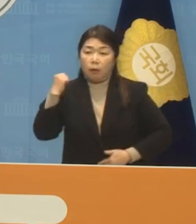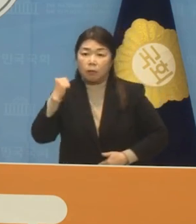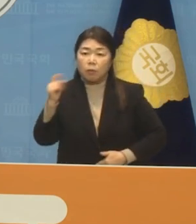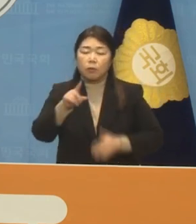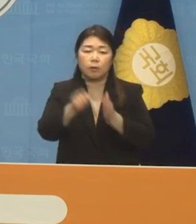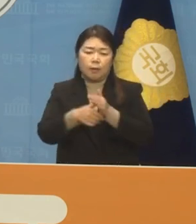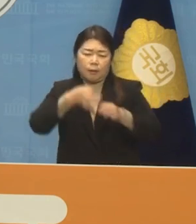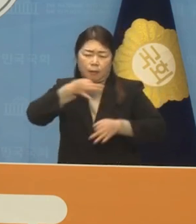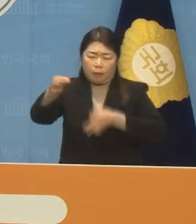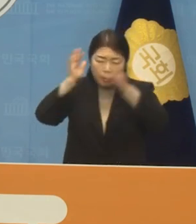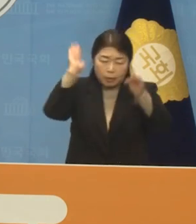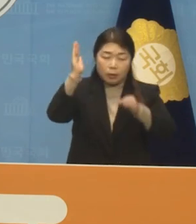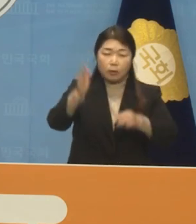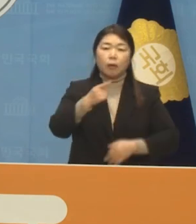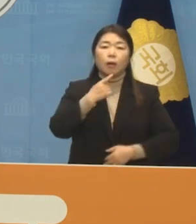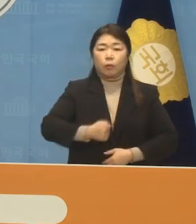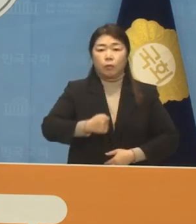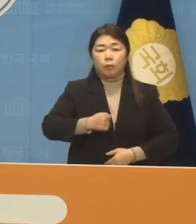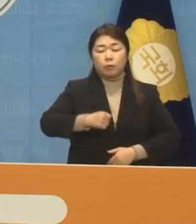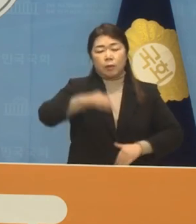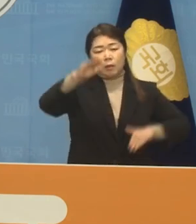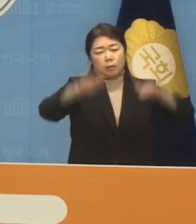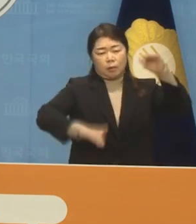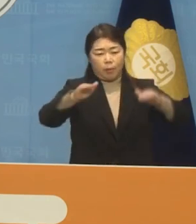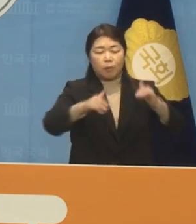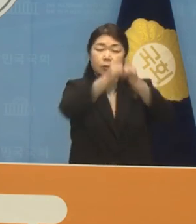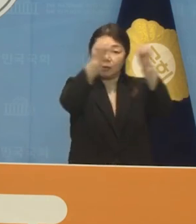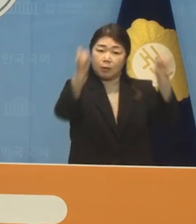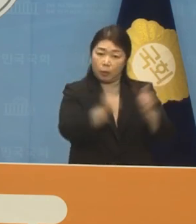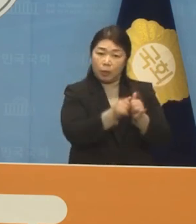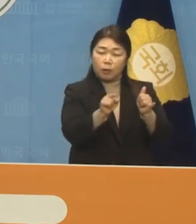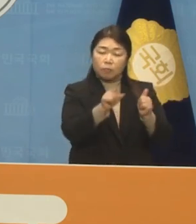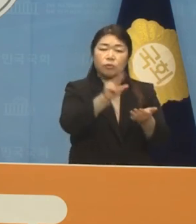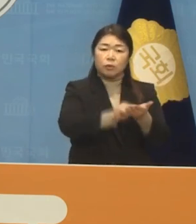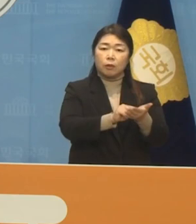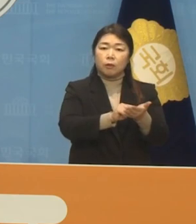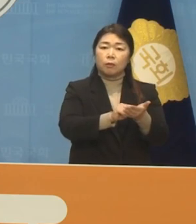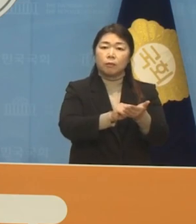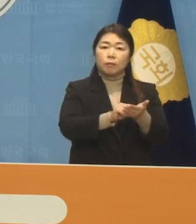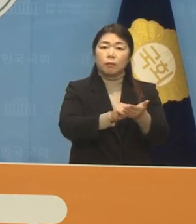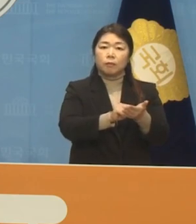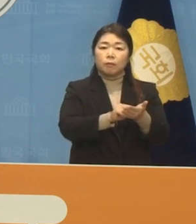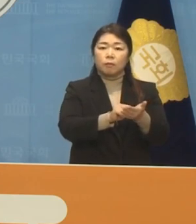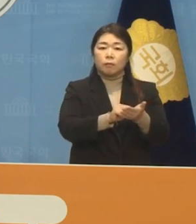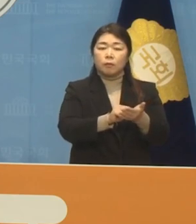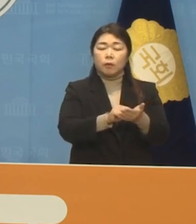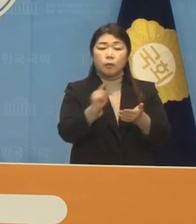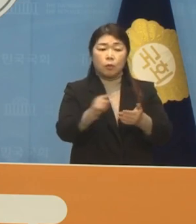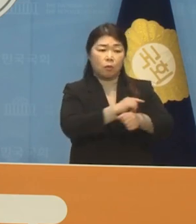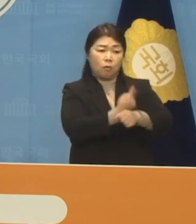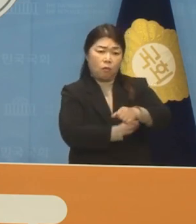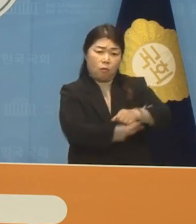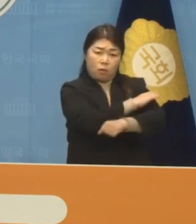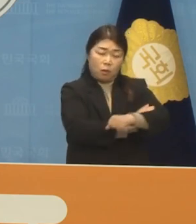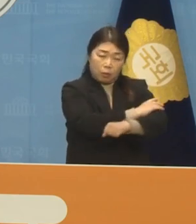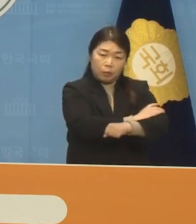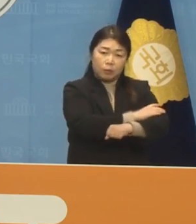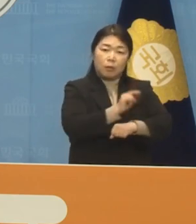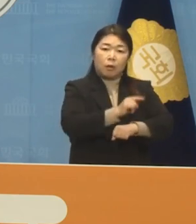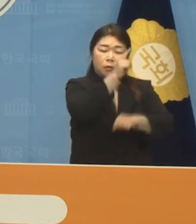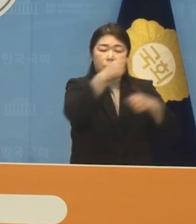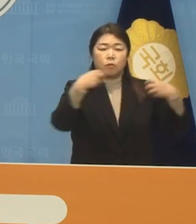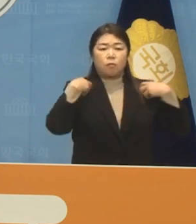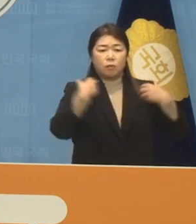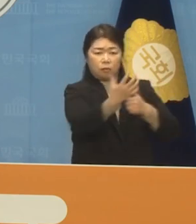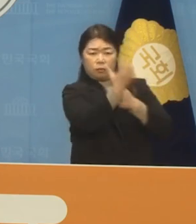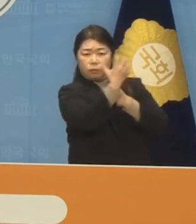목소리를 내면서 불평등한 사회 구조, 특히 부당한 이 권력, 정부에 대한